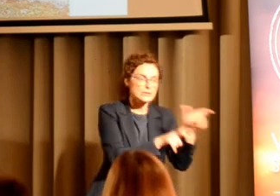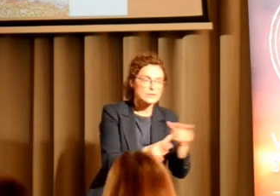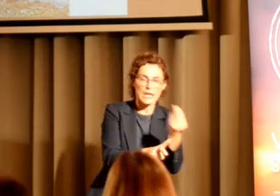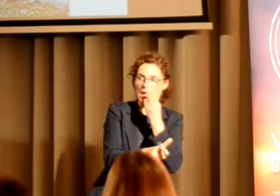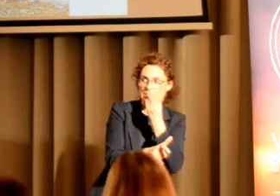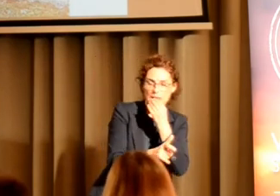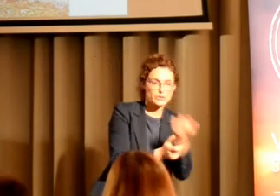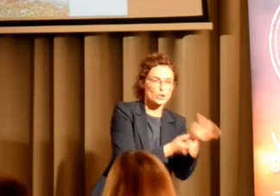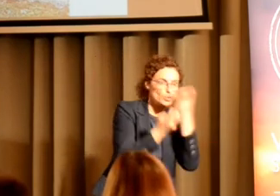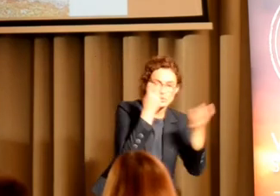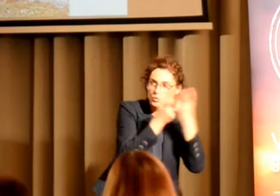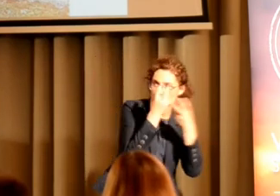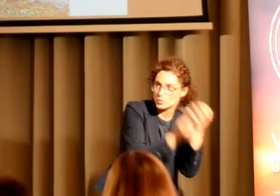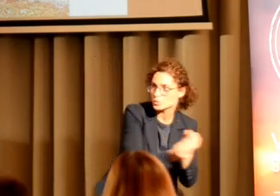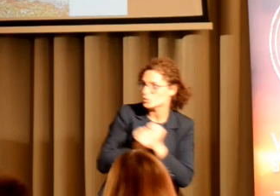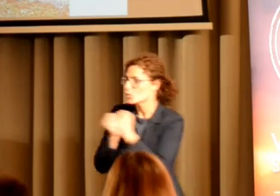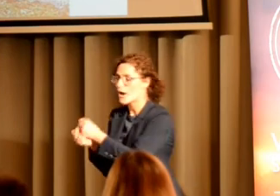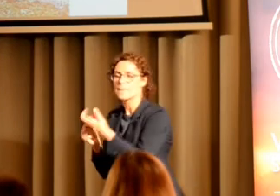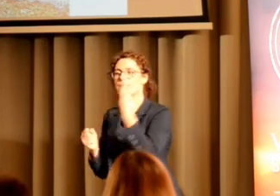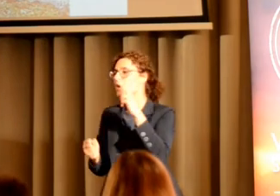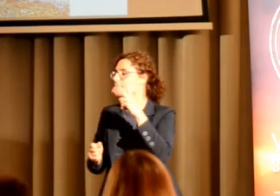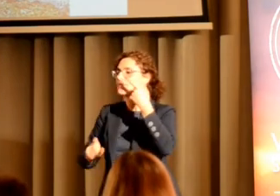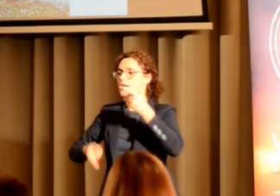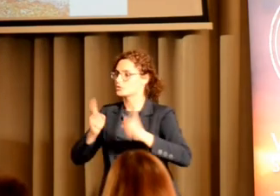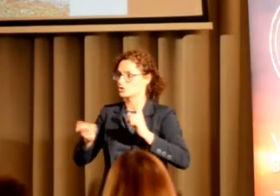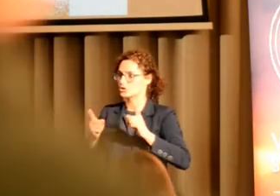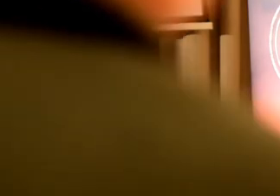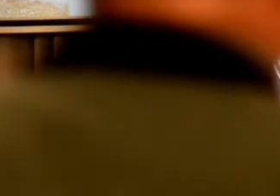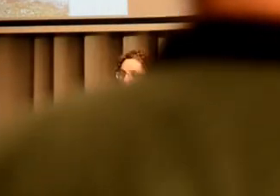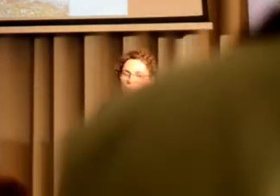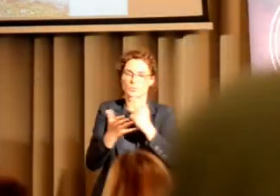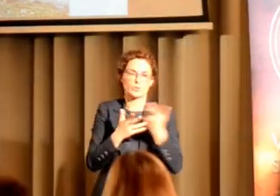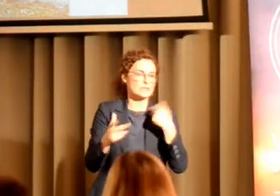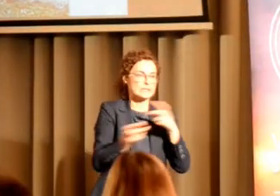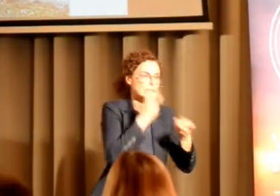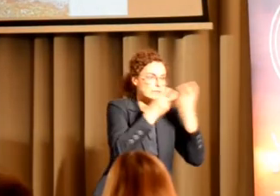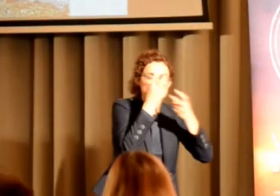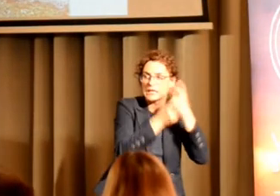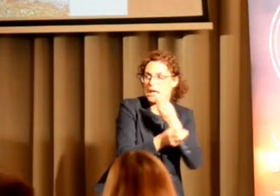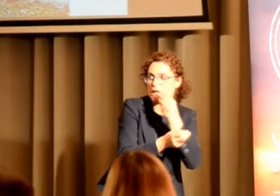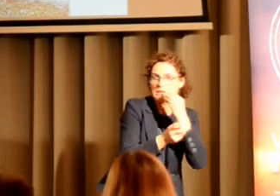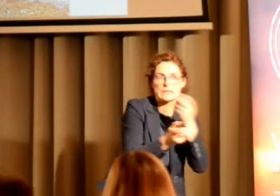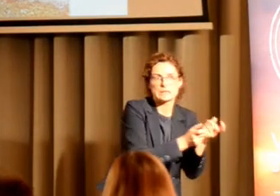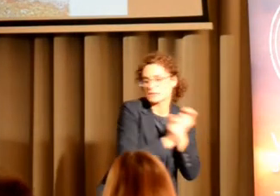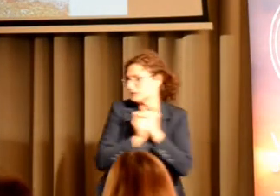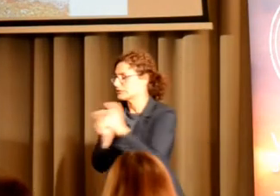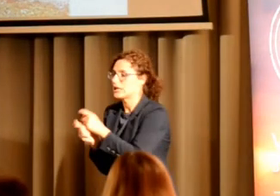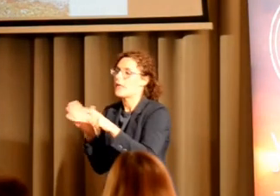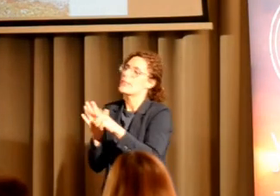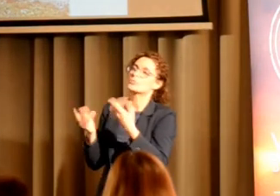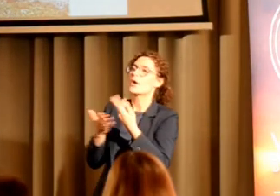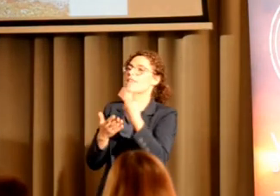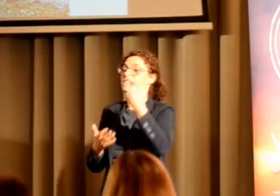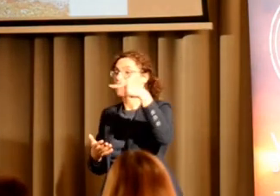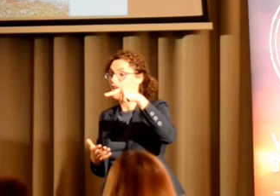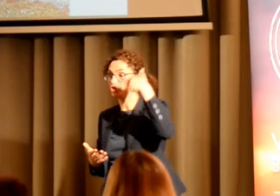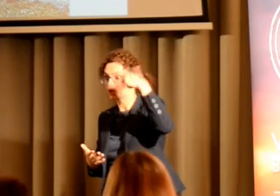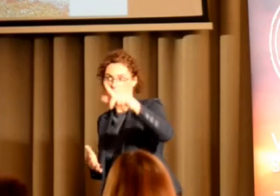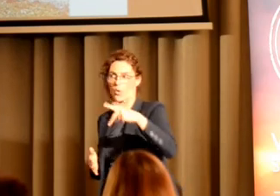najbardziej efektywnymi, w związku z tym matka bardzo szybko kończy urlop macierzyński. On zwykle trwa 2-3